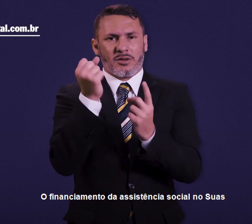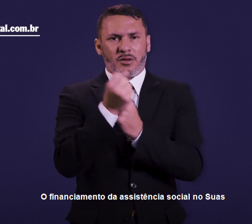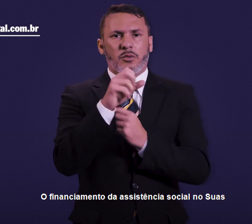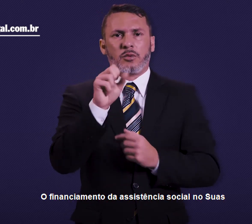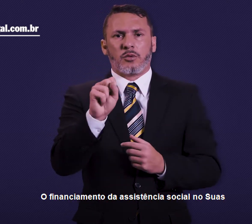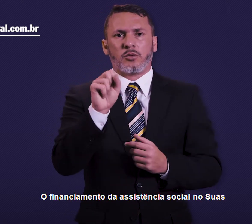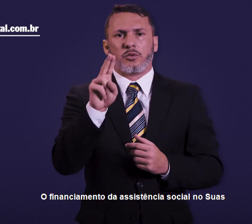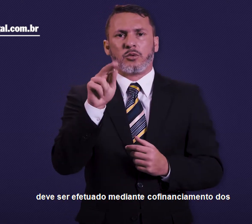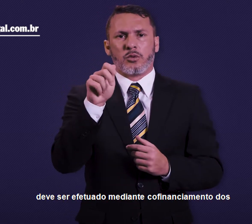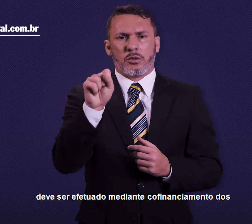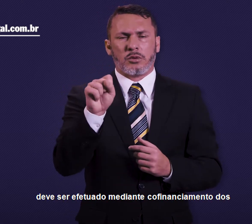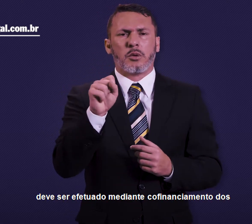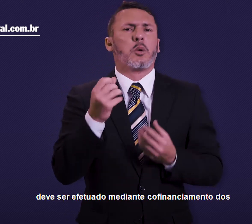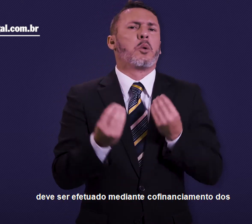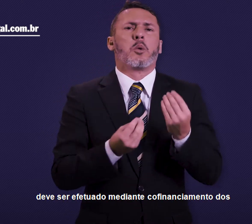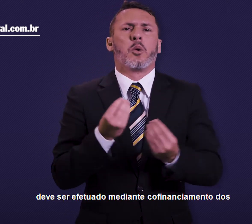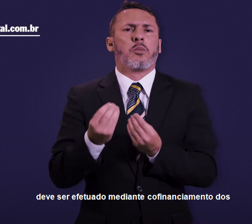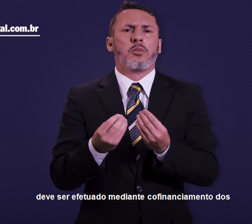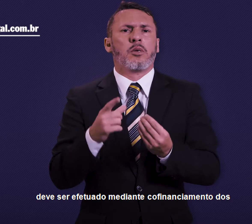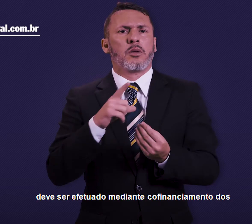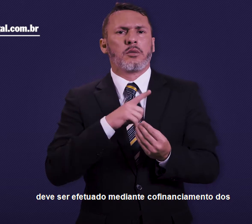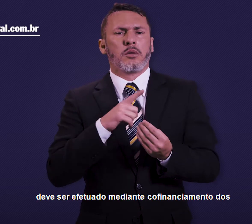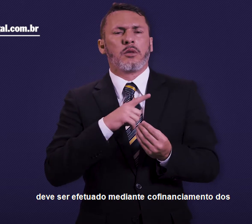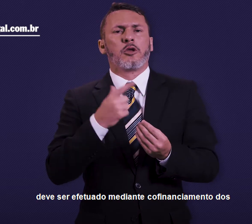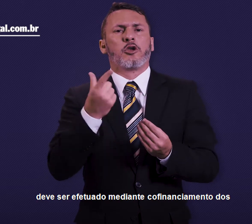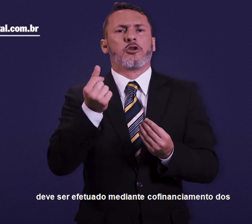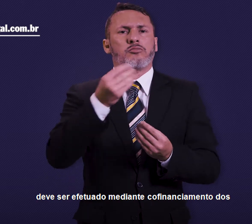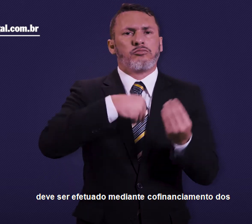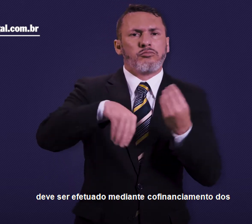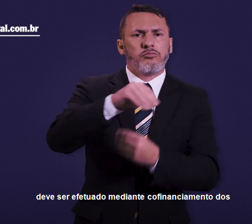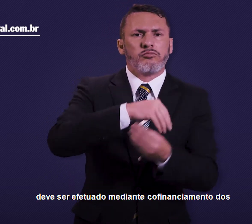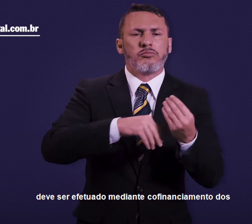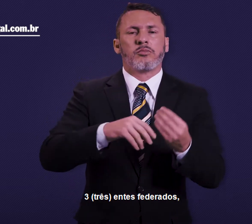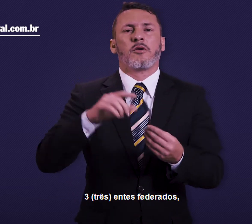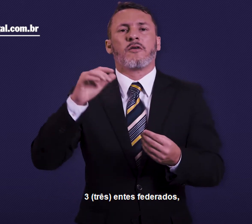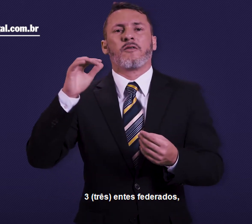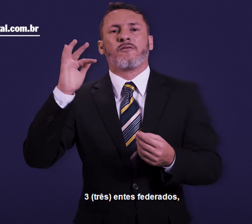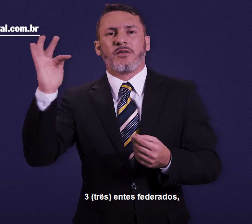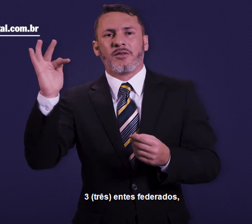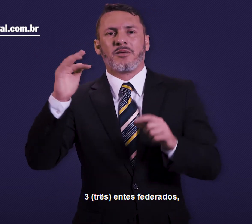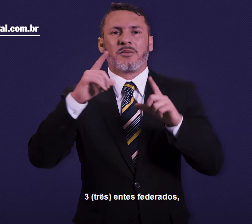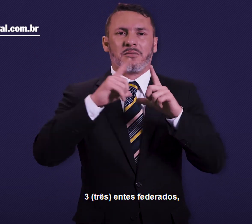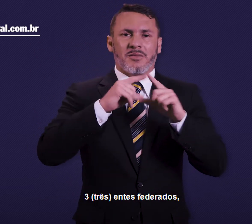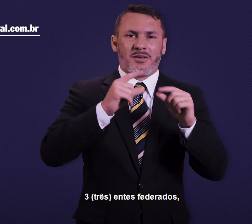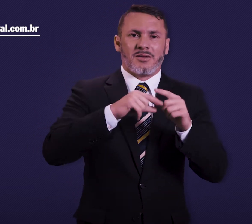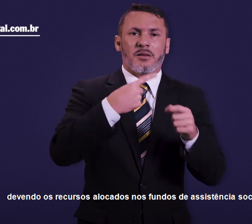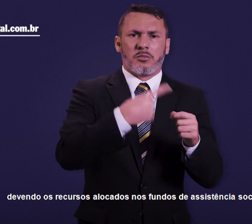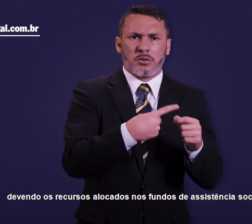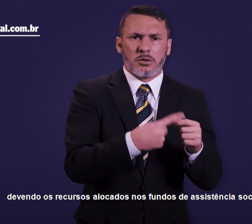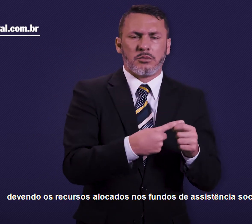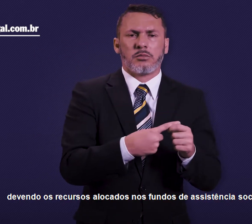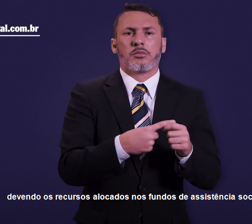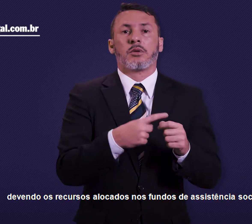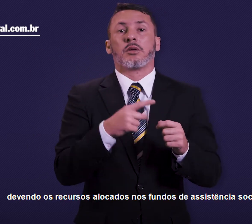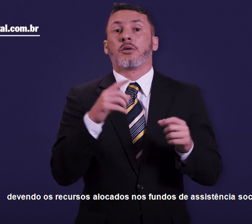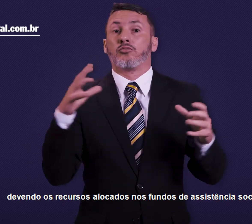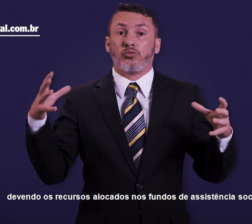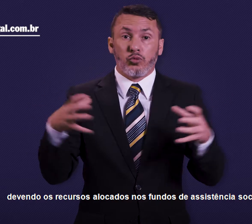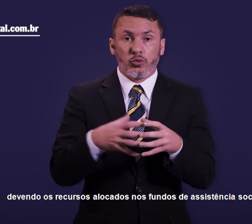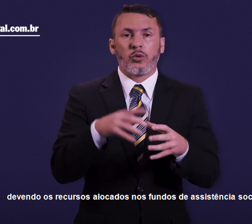no SUAS deve ser efetuado mediante cofinanciamento dos 3 entes federados, devendo os recursos alocados nos